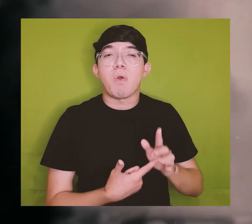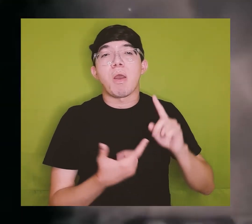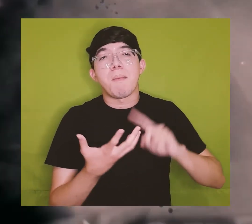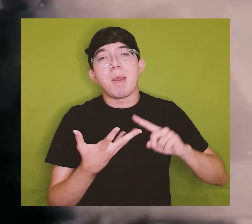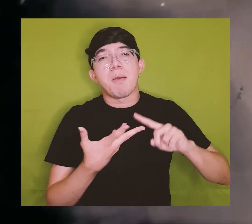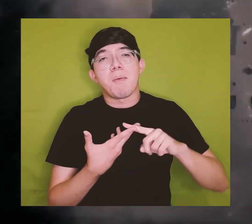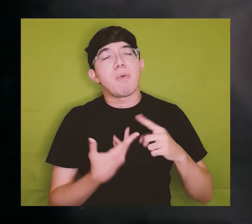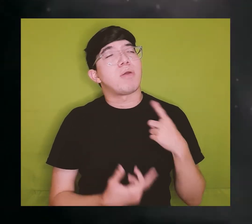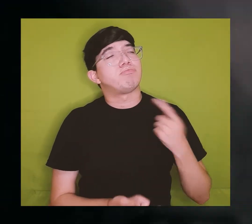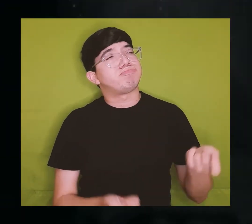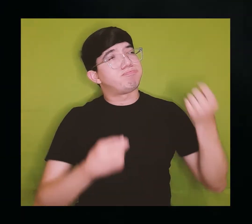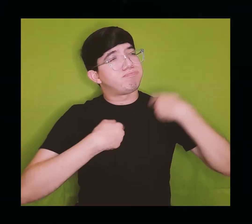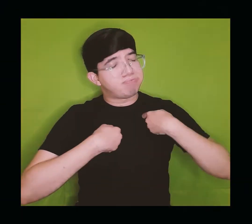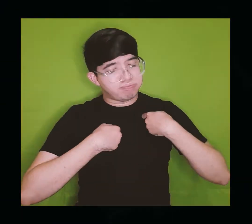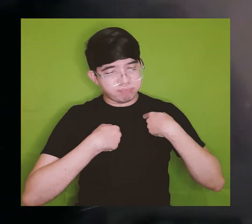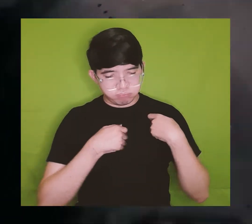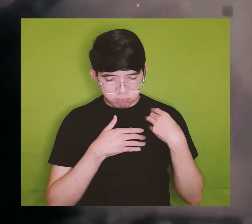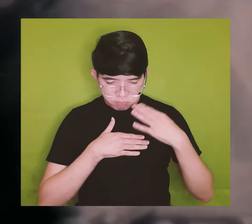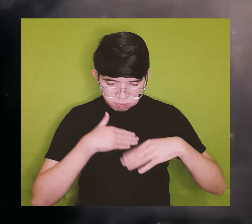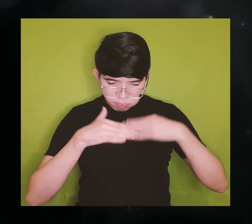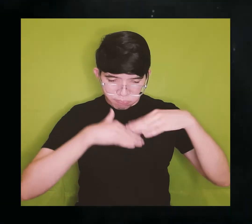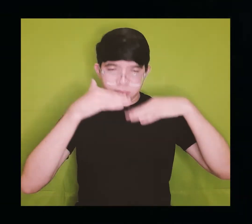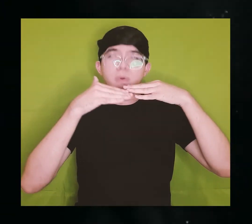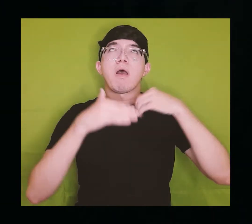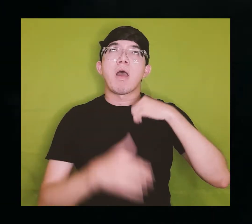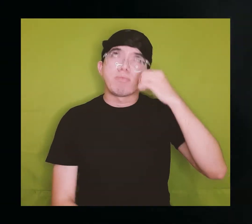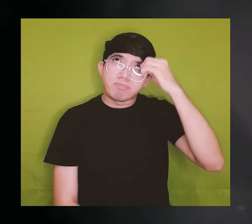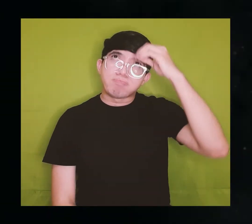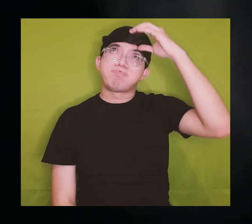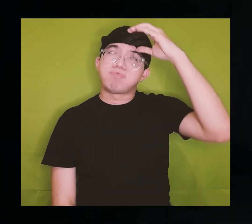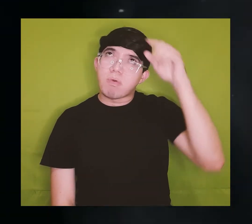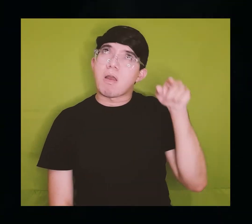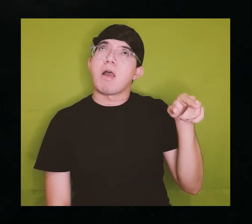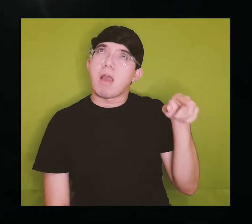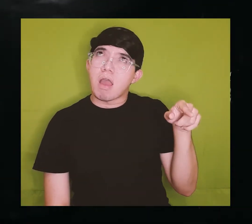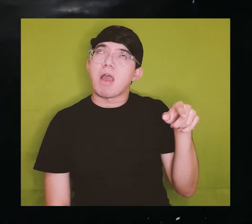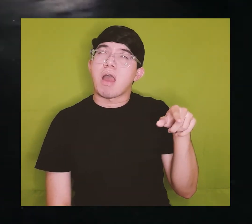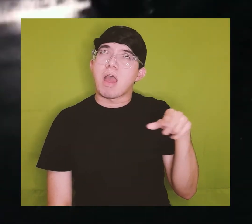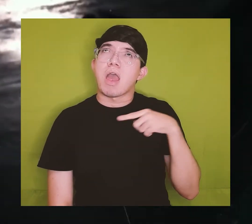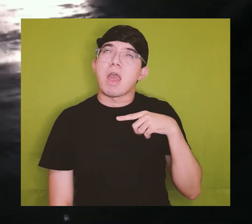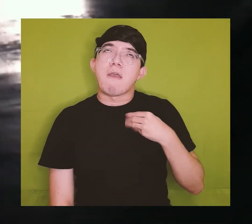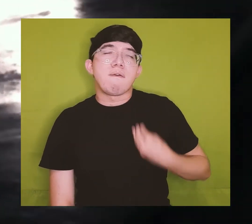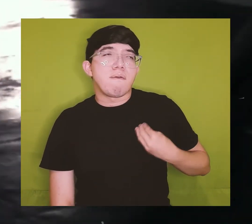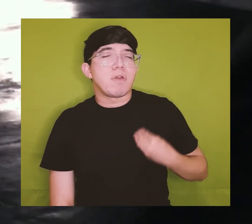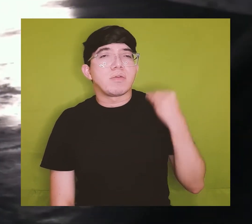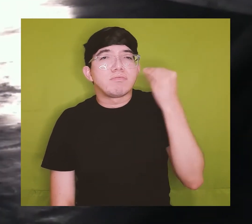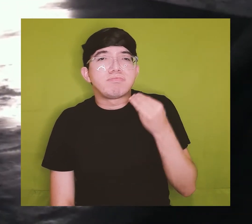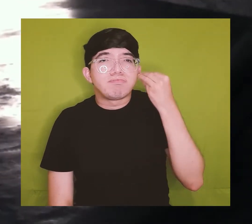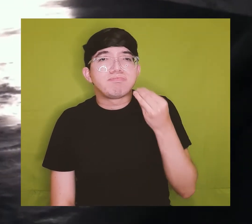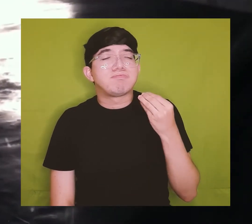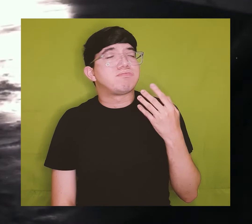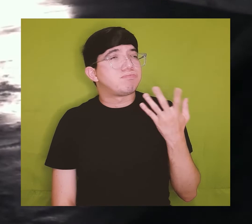para ele se formar a pessoa que ele era, né? Então, assim, eu achei muito bonito, muito delicado mesmo isso que